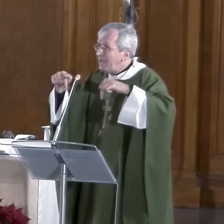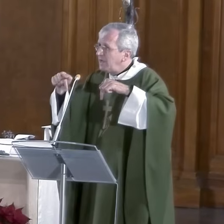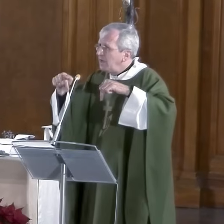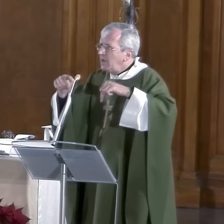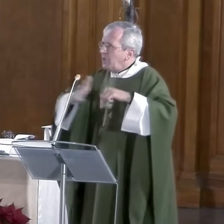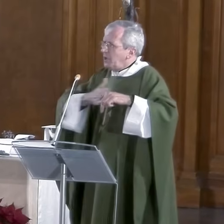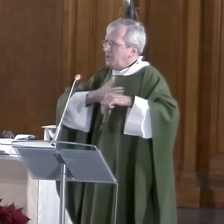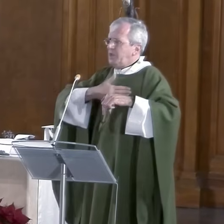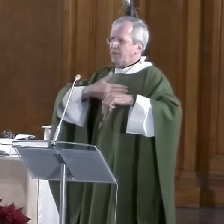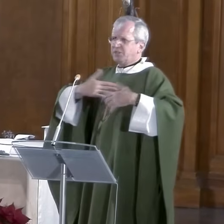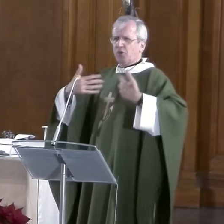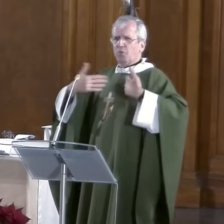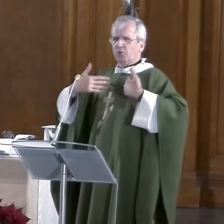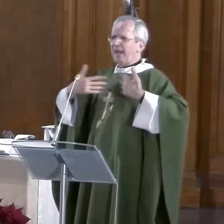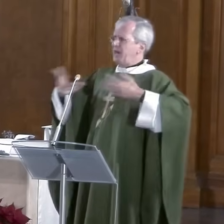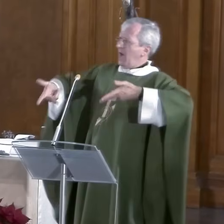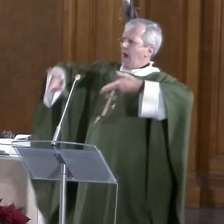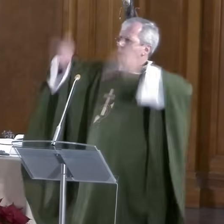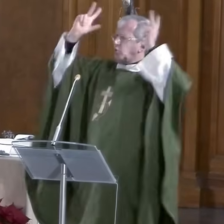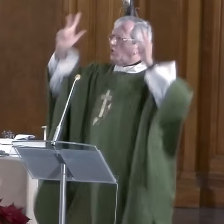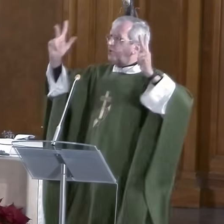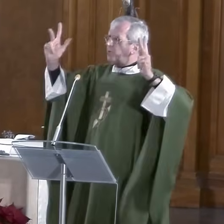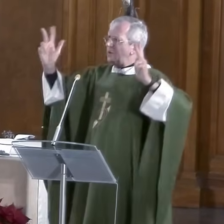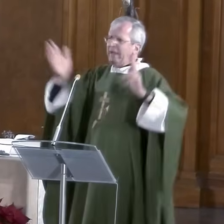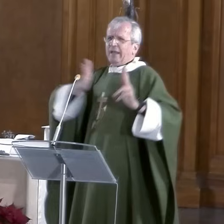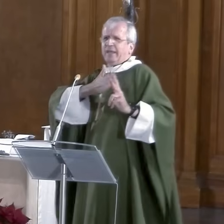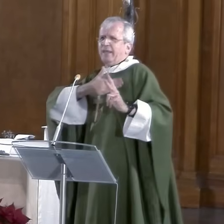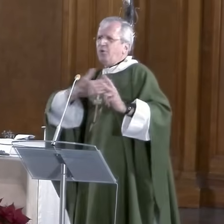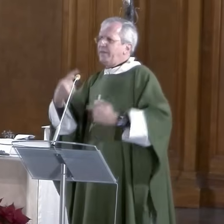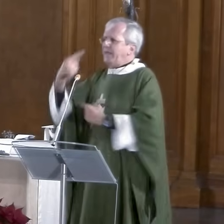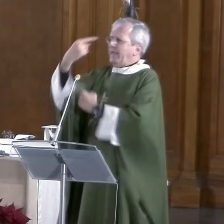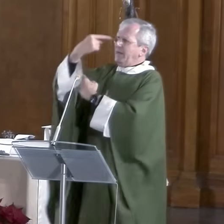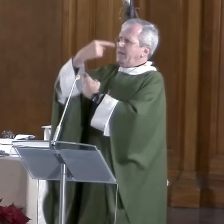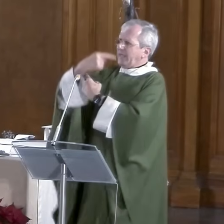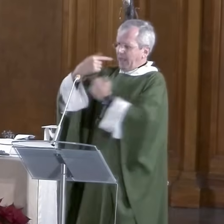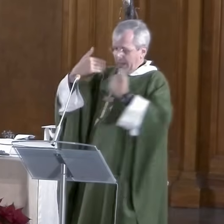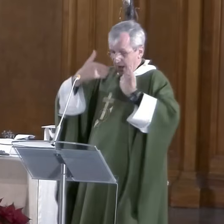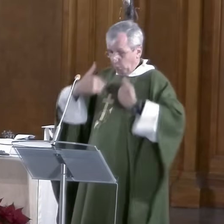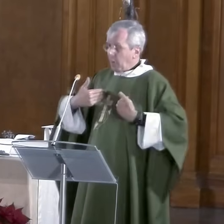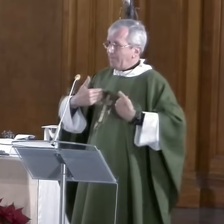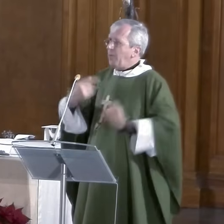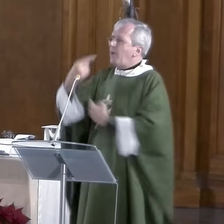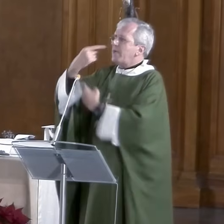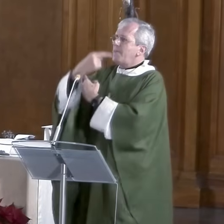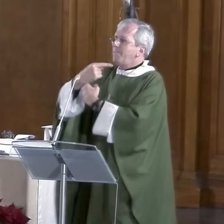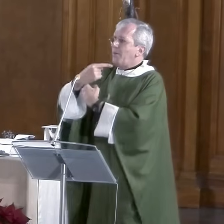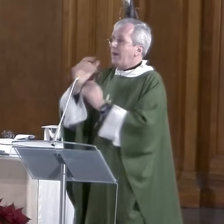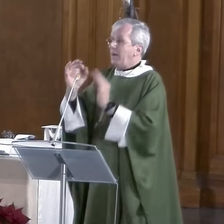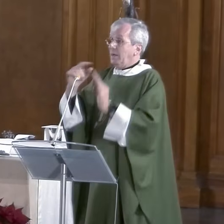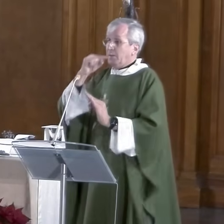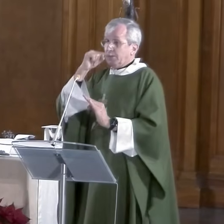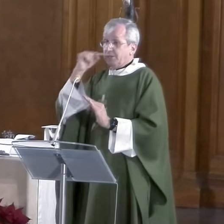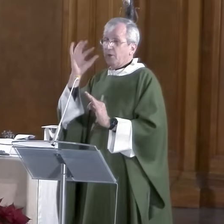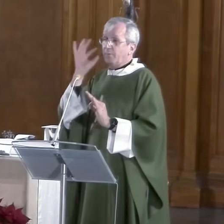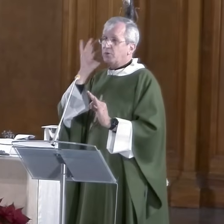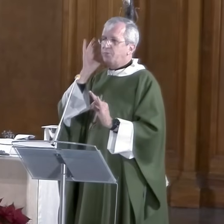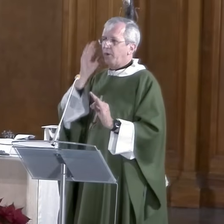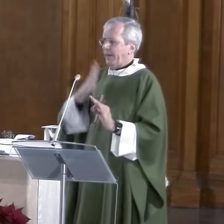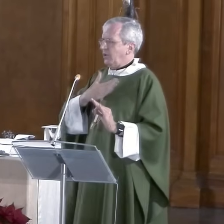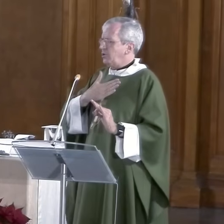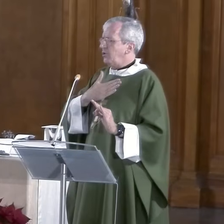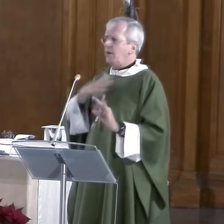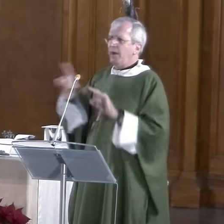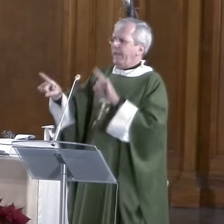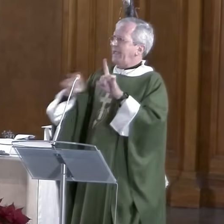ahora quiere ser como tan autónomo que no quiere ni que el cuerpo imponga si hombre o si